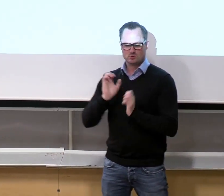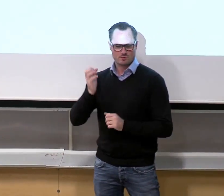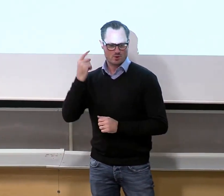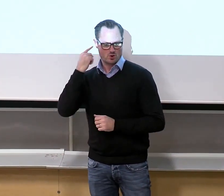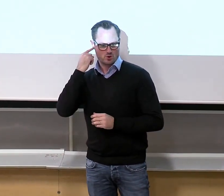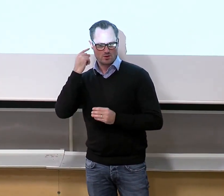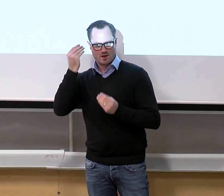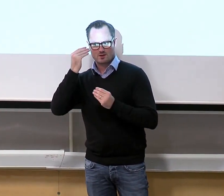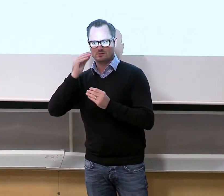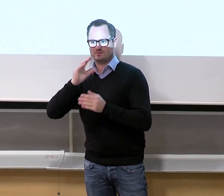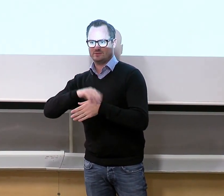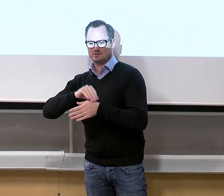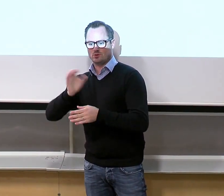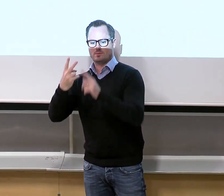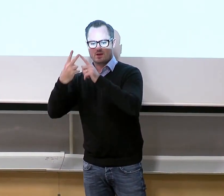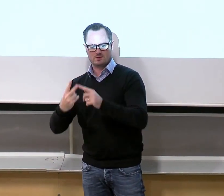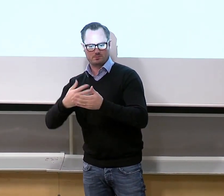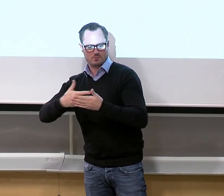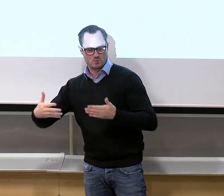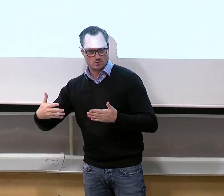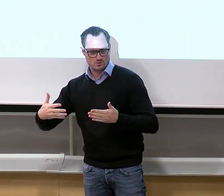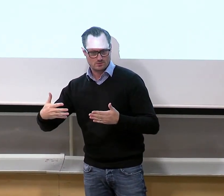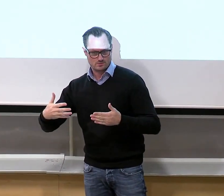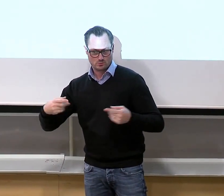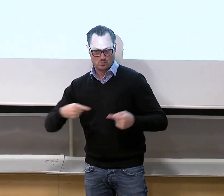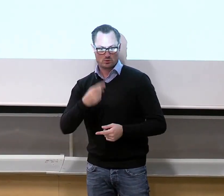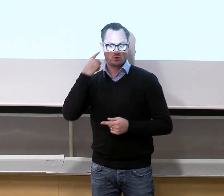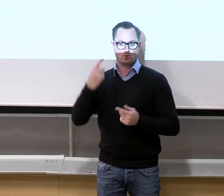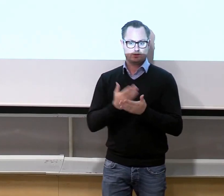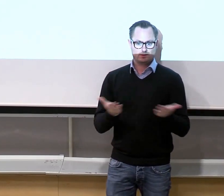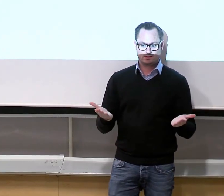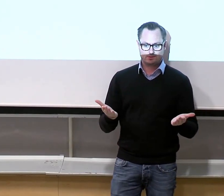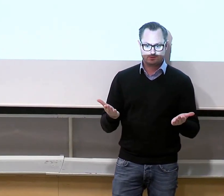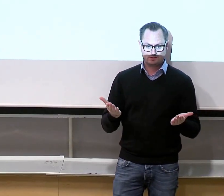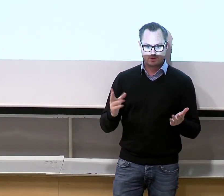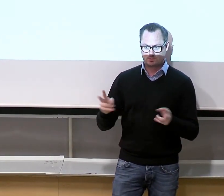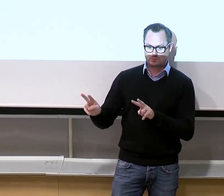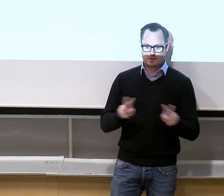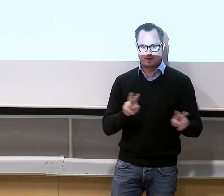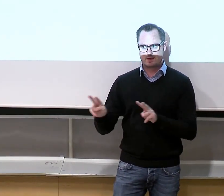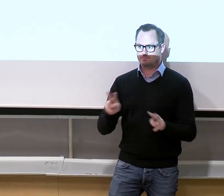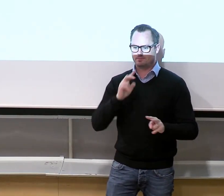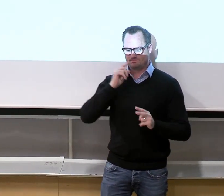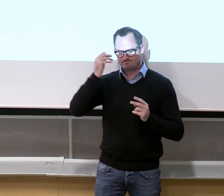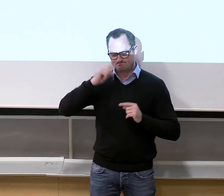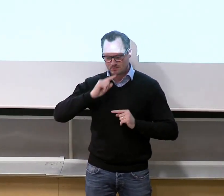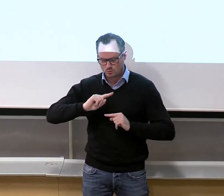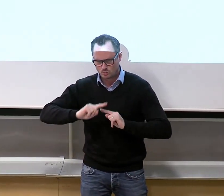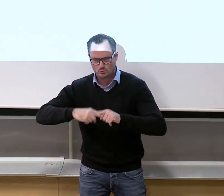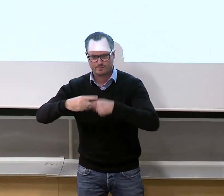och hörande elever lär sig svenska på samma sätt. Fast, och döva trots att de inte hör